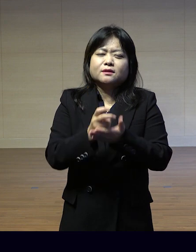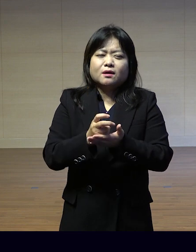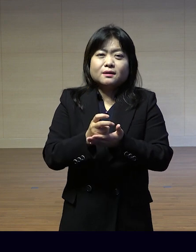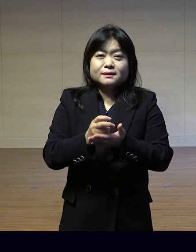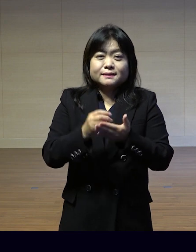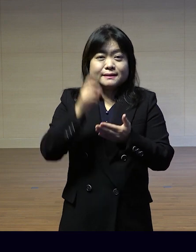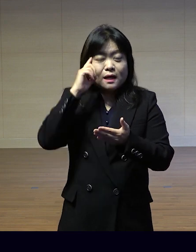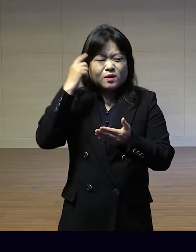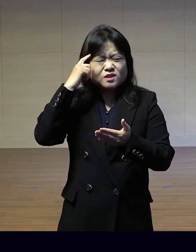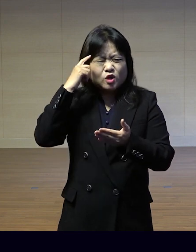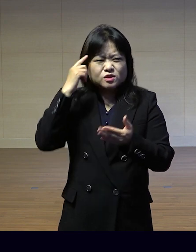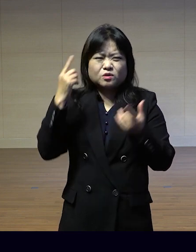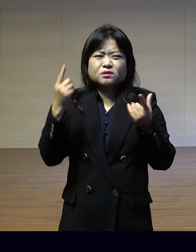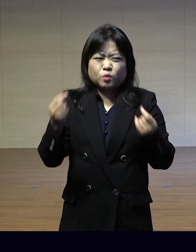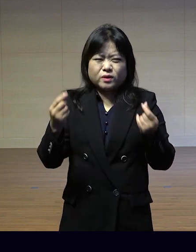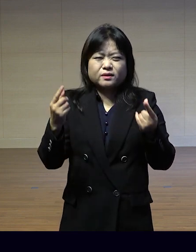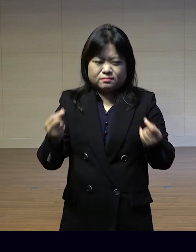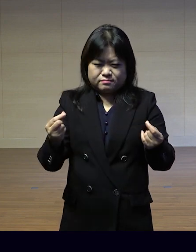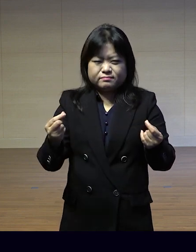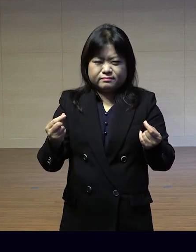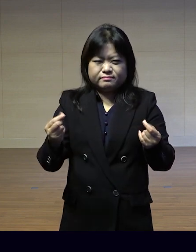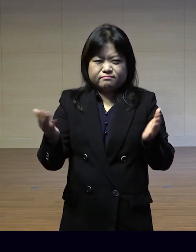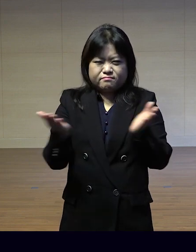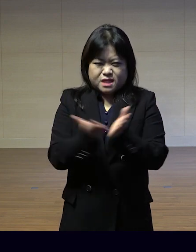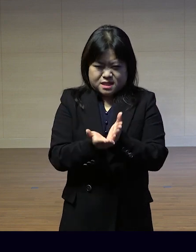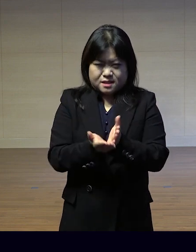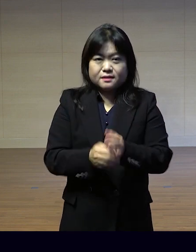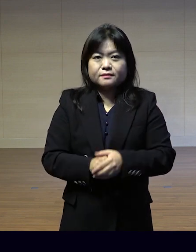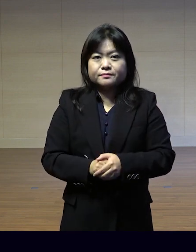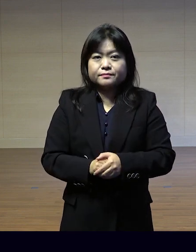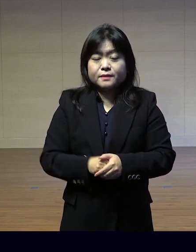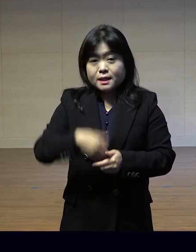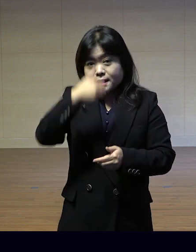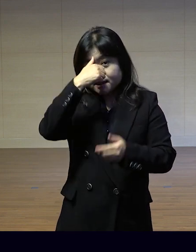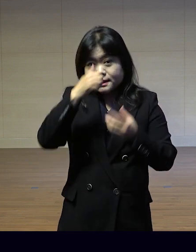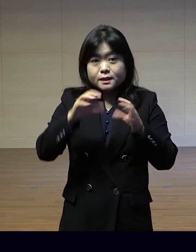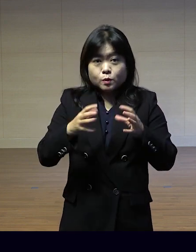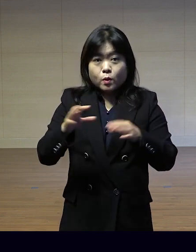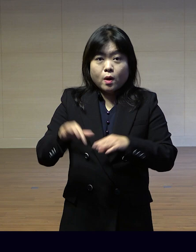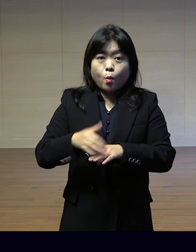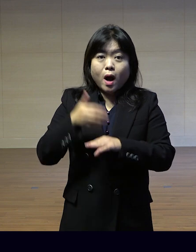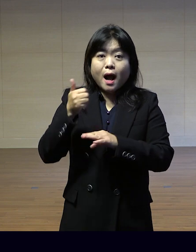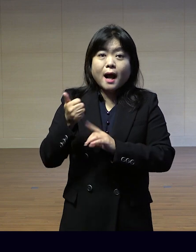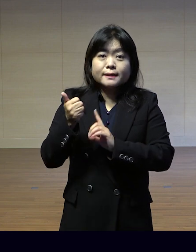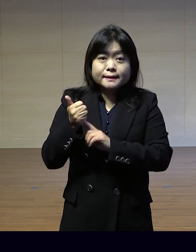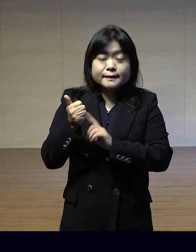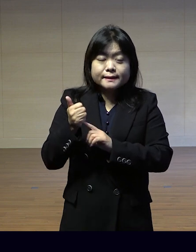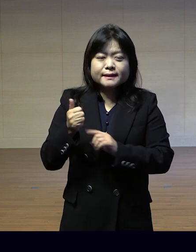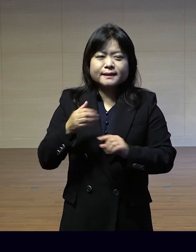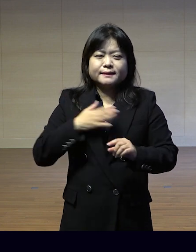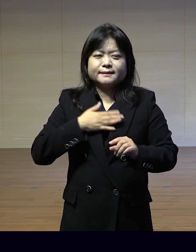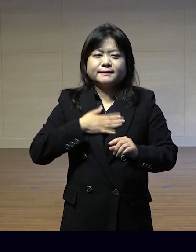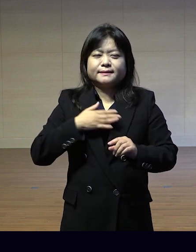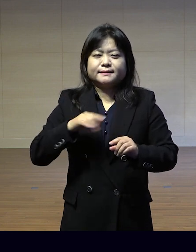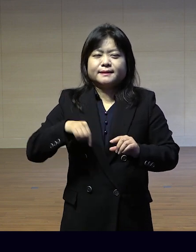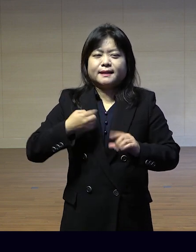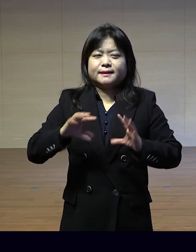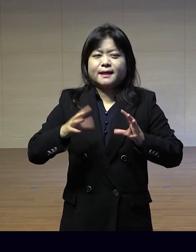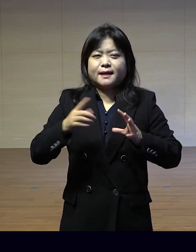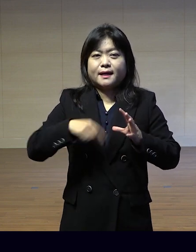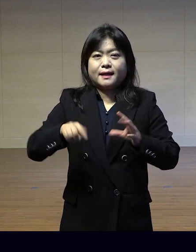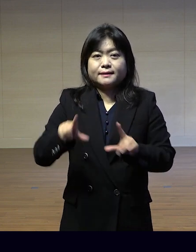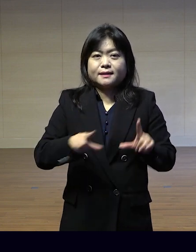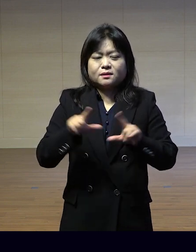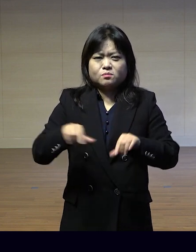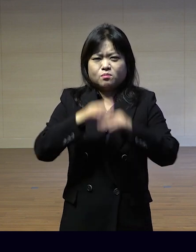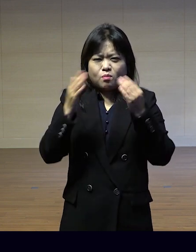정신하고 그대로 일치한다고 볼 수 있습니다. 그 인도의 그 한 왕이 자기 나라에 사는 모든